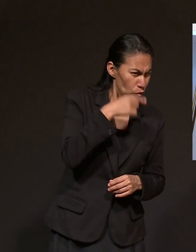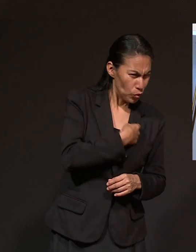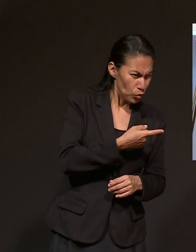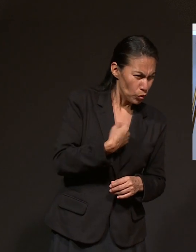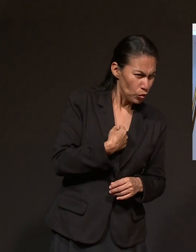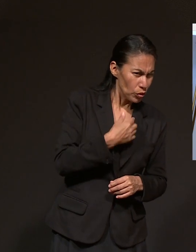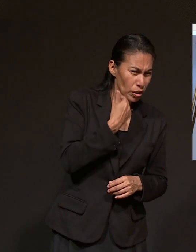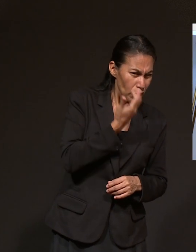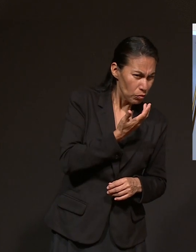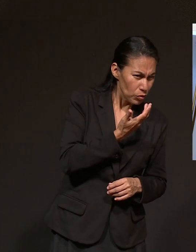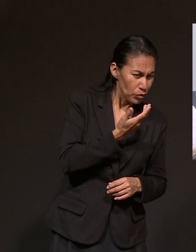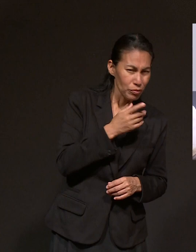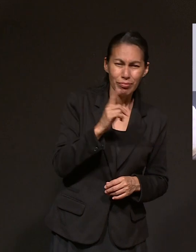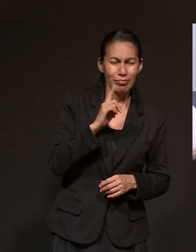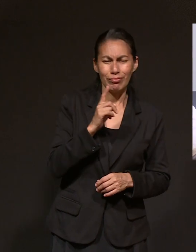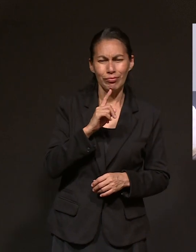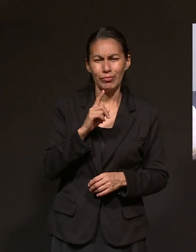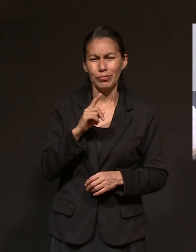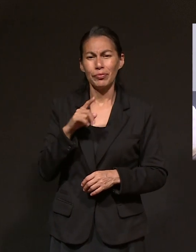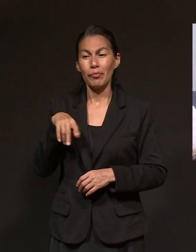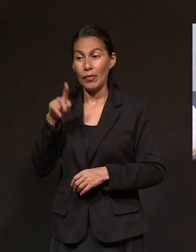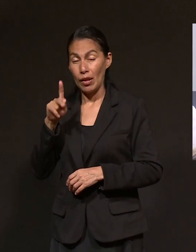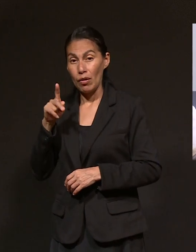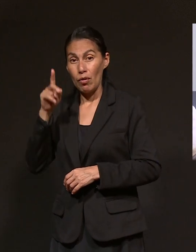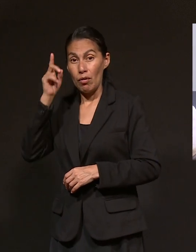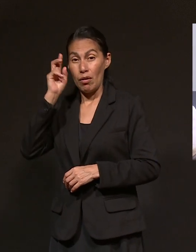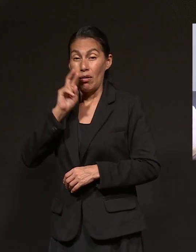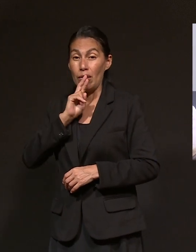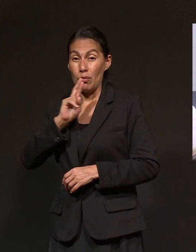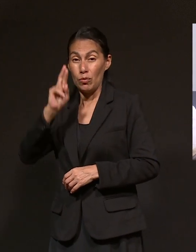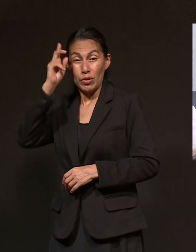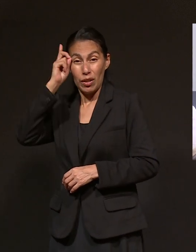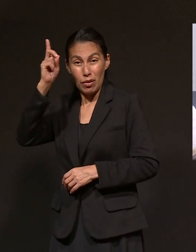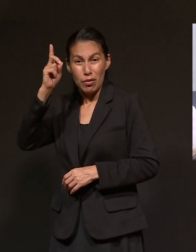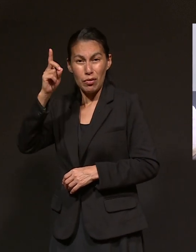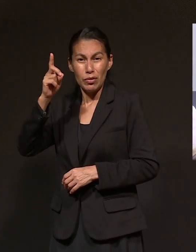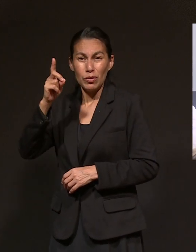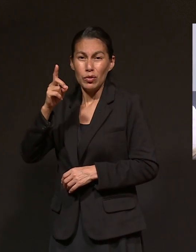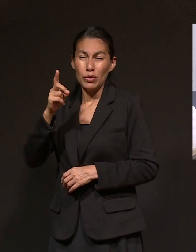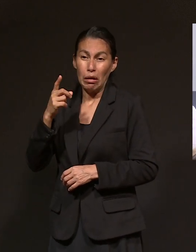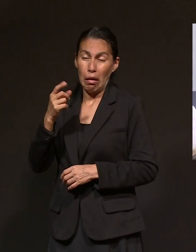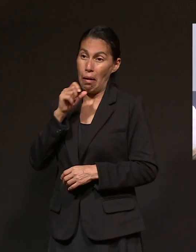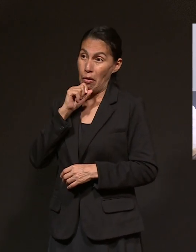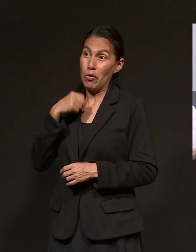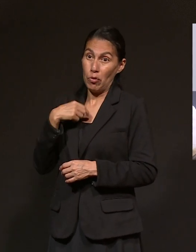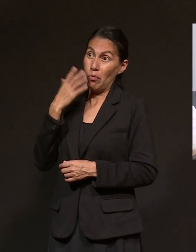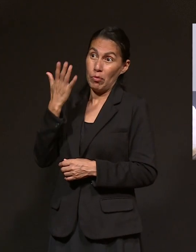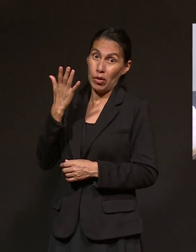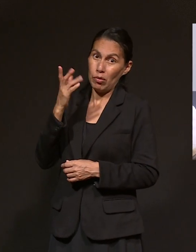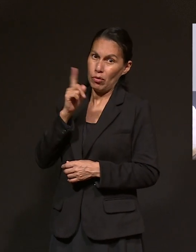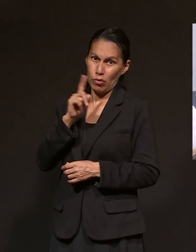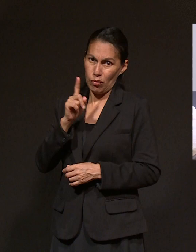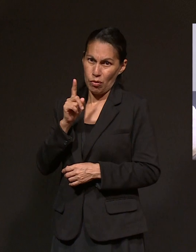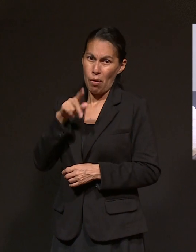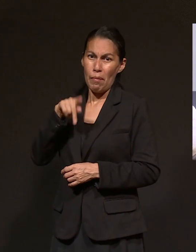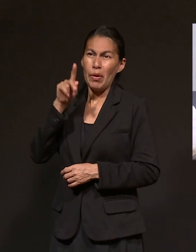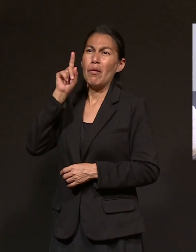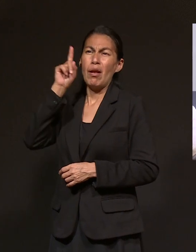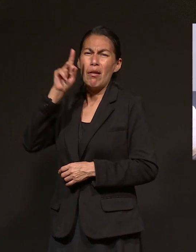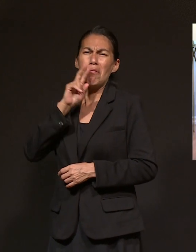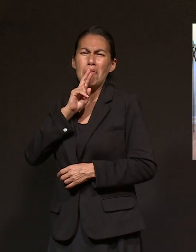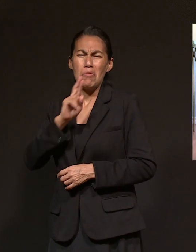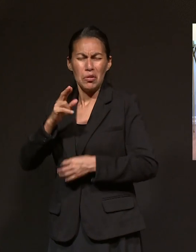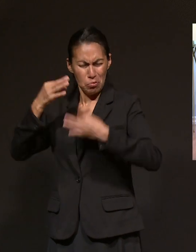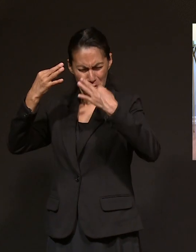nosotros pensamos. Porque veces nosotros oramos pidiendo algo, pero la respuesta siempre va a ser lo mejor. Lo mejor.